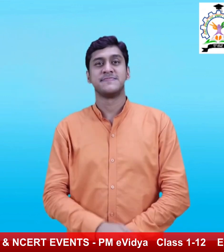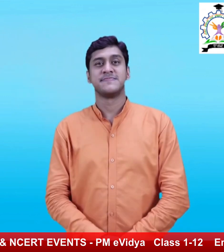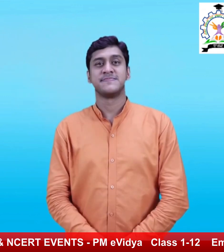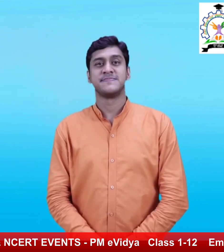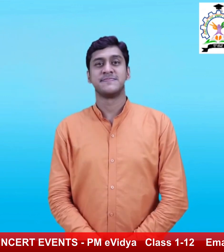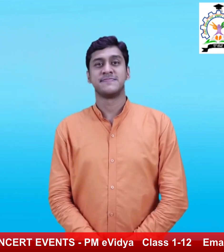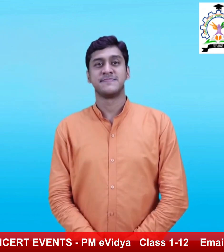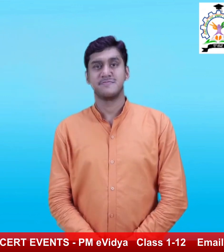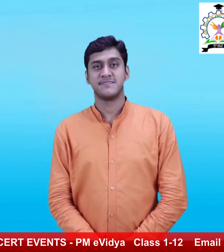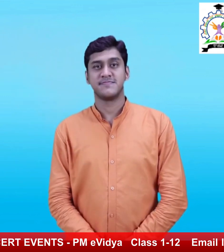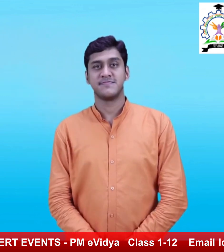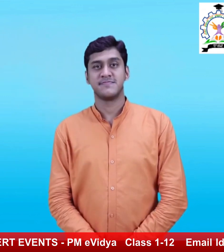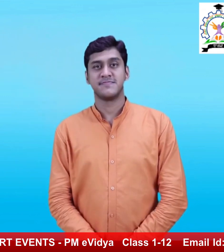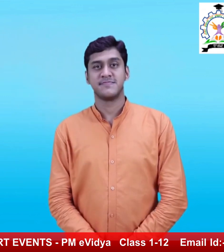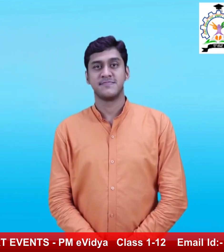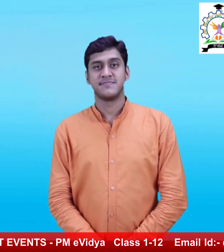तेलुगु,